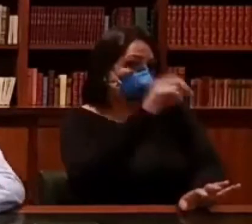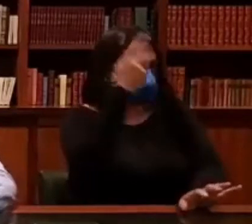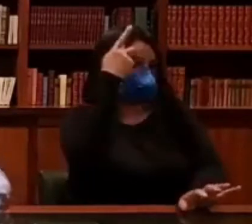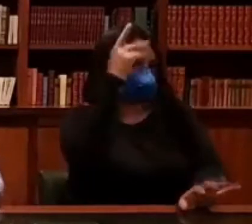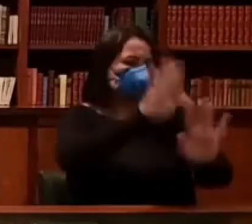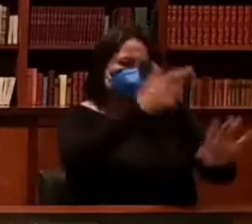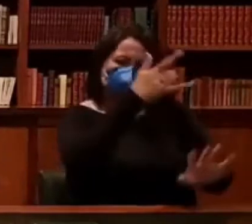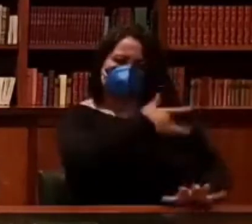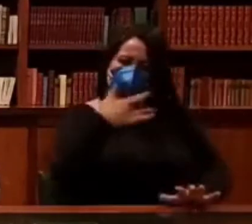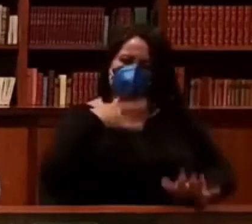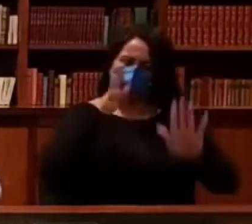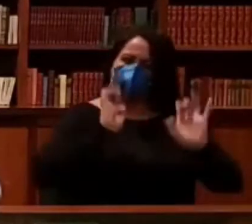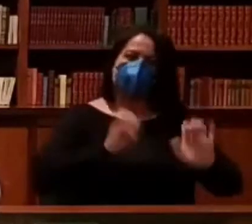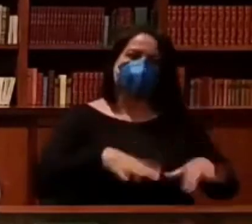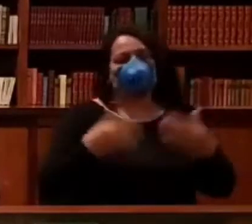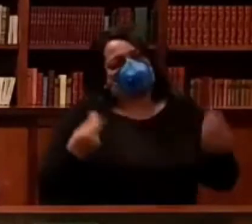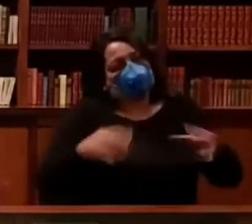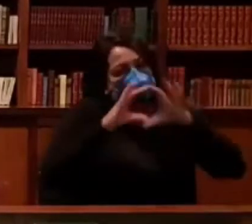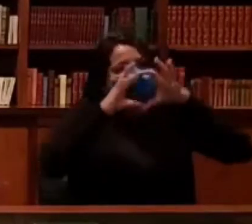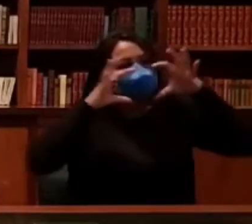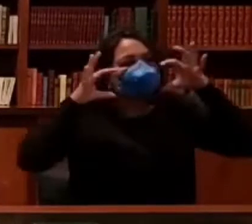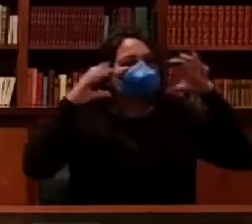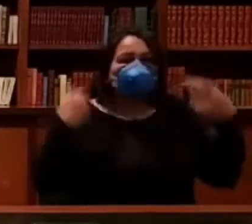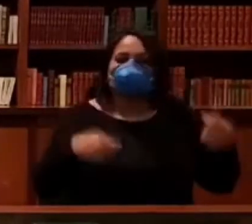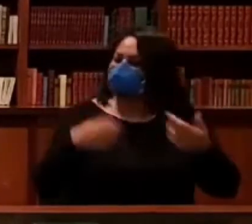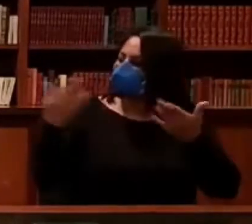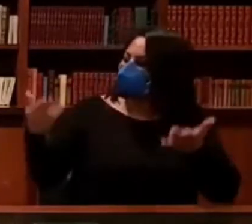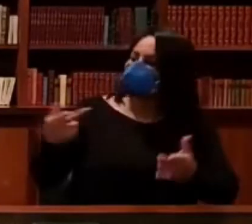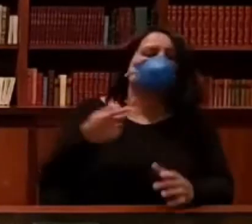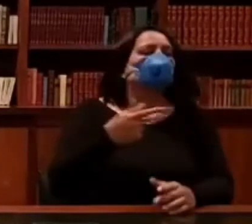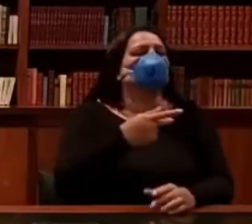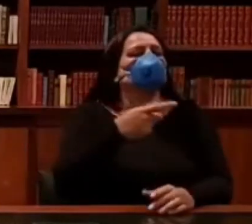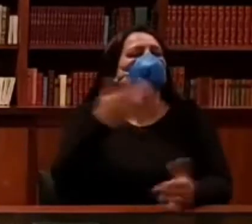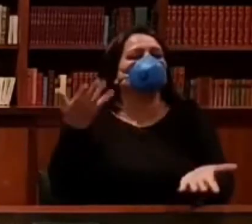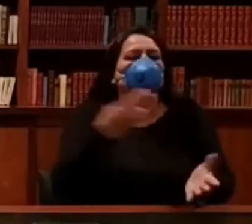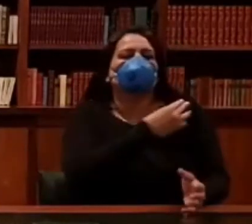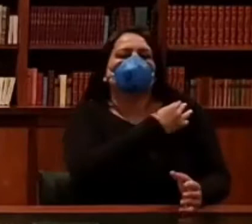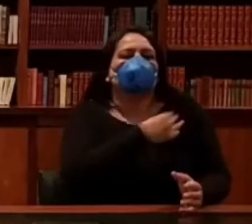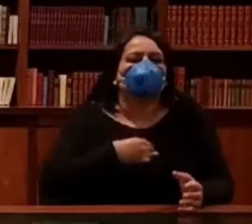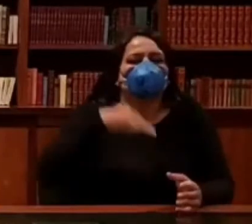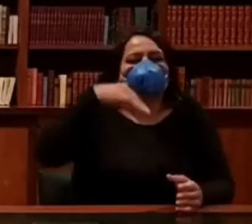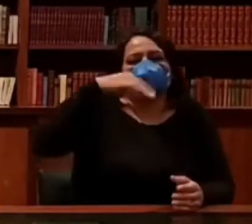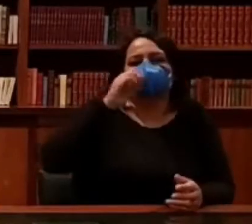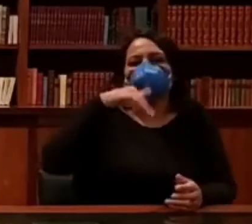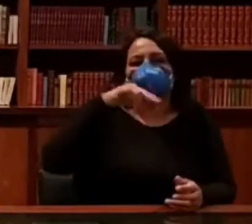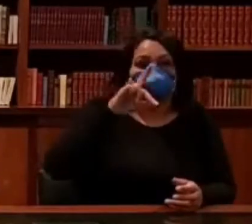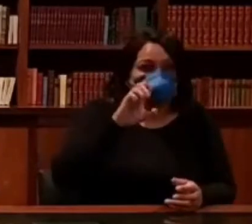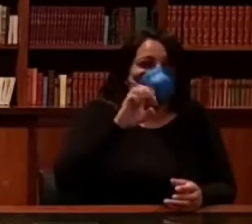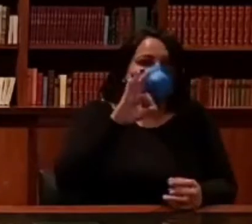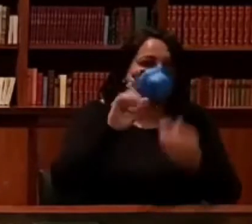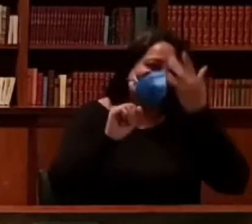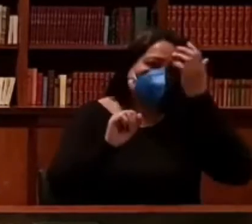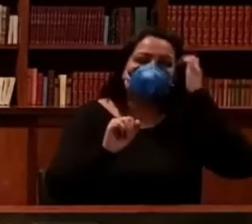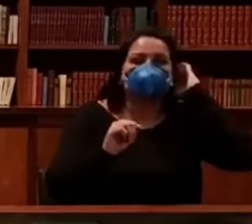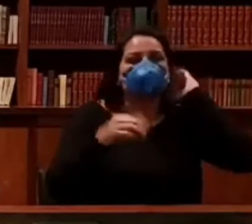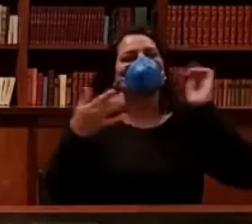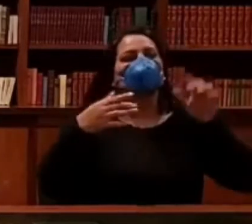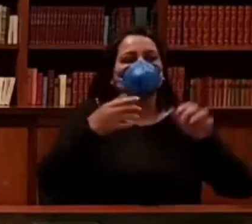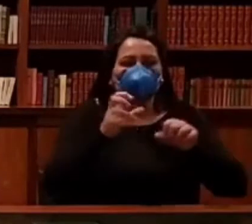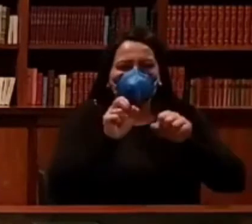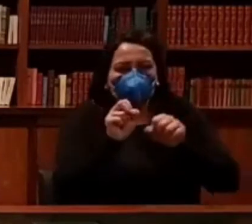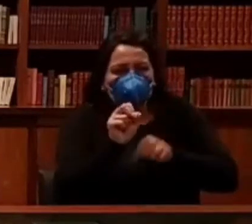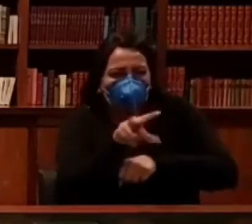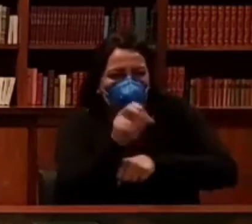bem, né, presidente? Tá bem. Que está bem, clinicamente bem. Mandetta, vamos lá, Mandetta. Vamos lá. Vamos lá. Esse vírus aí, o coronavírus, é para